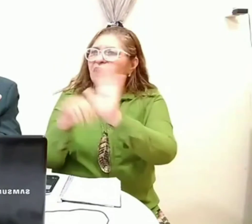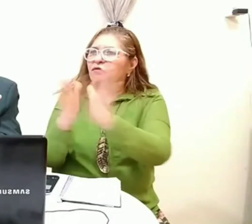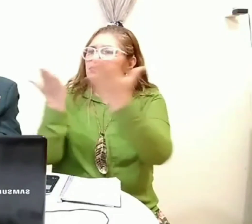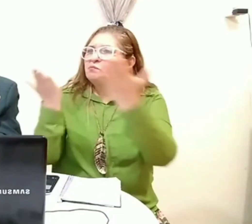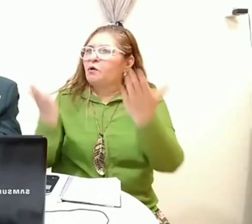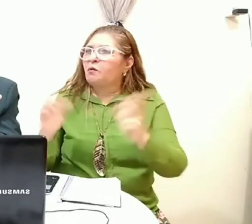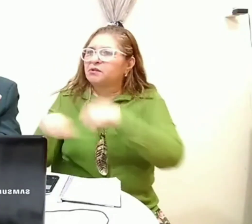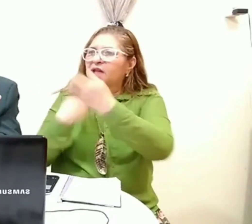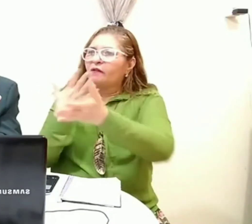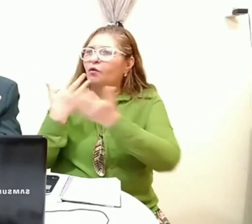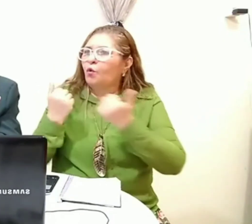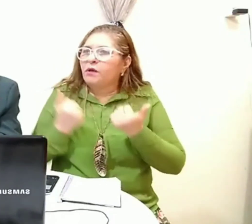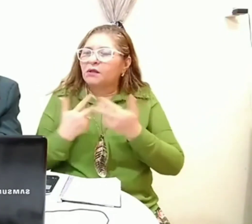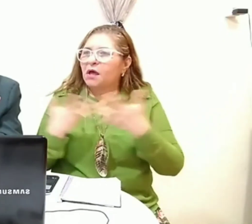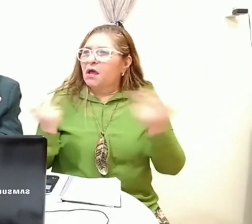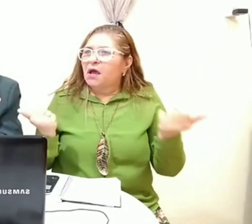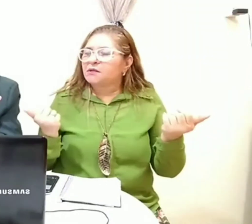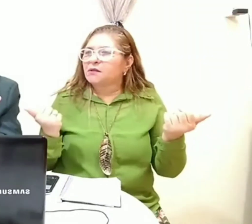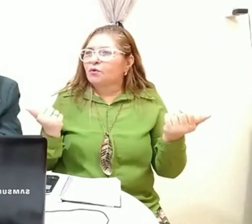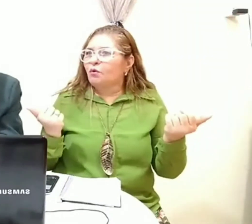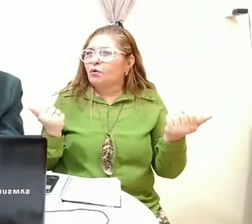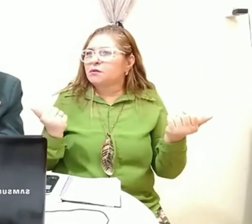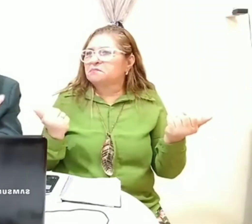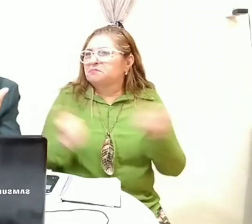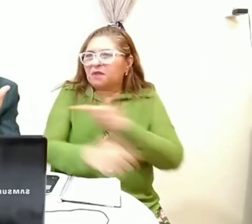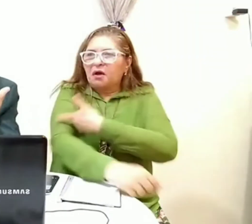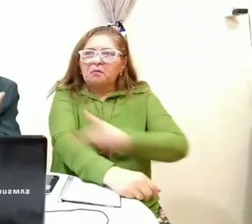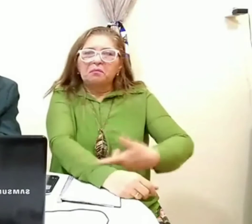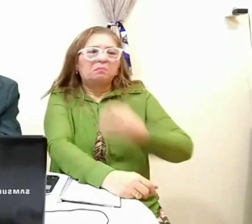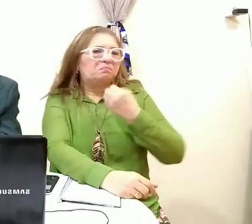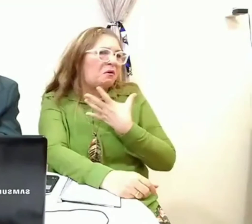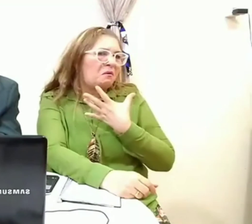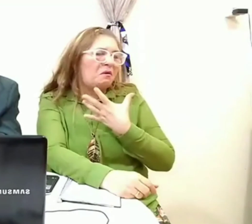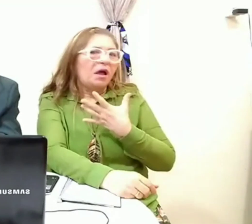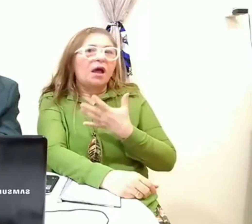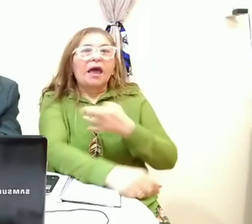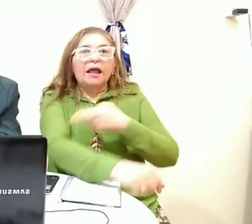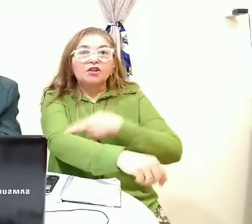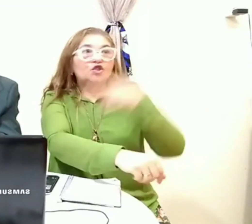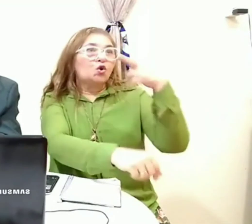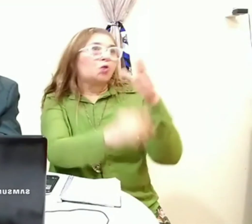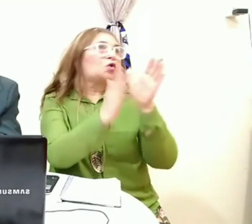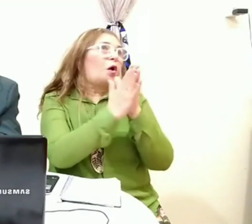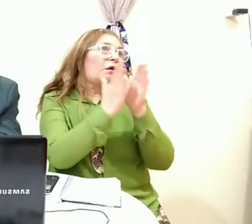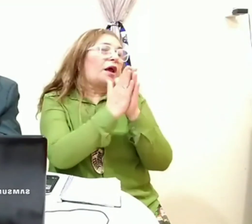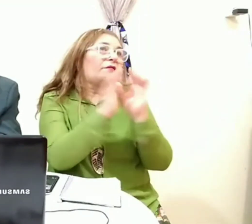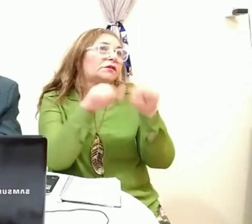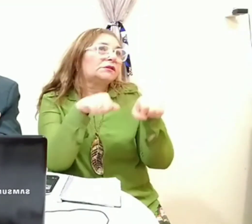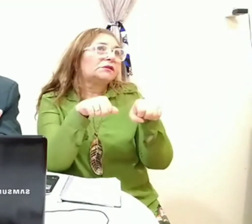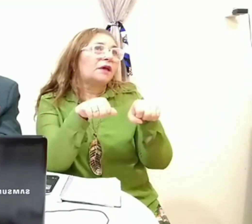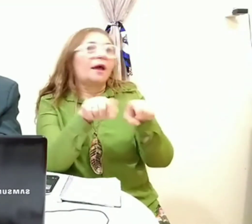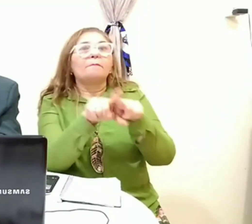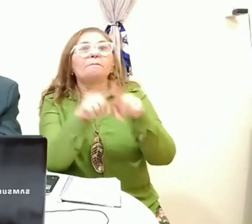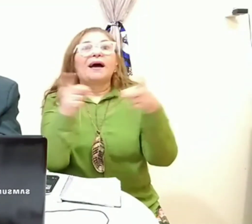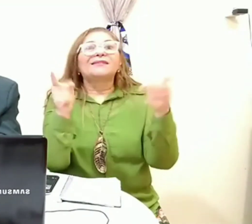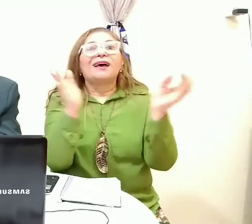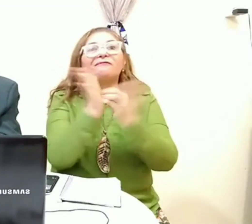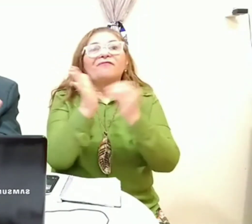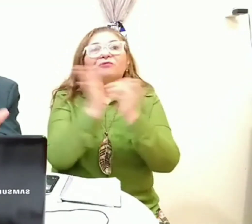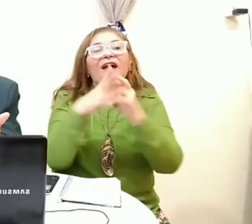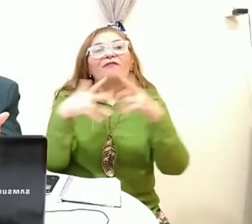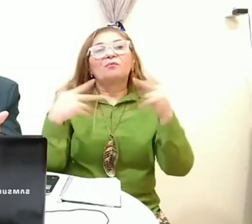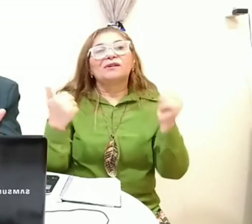era um homem que orava a Deus de maneira sincera. E as orações estavam